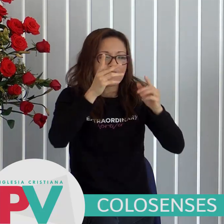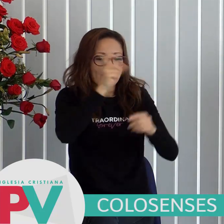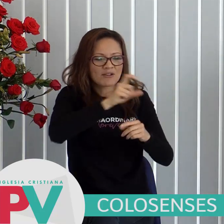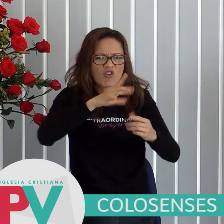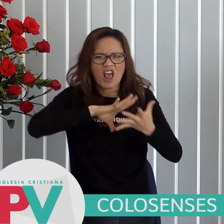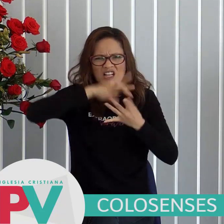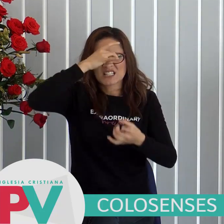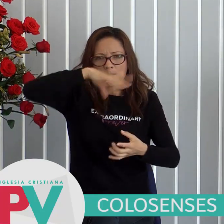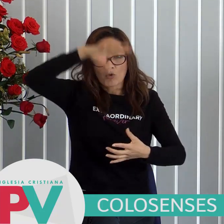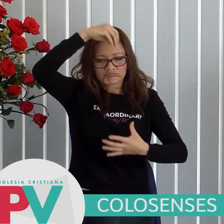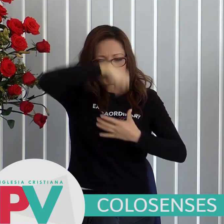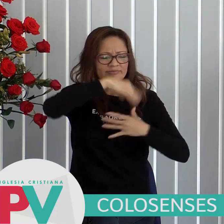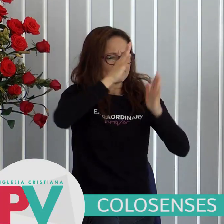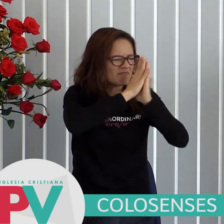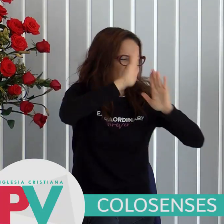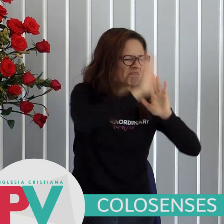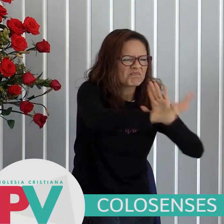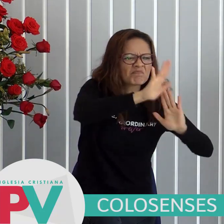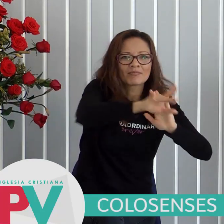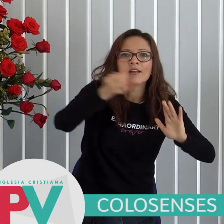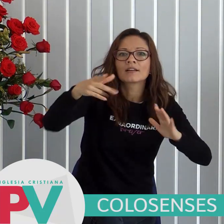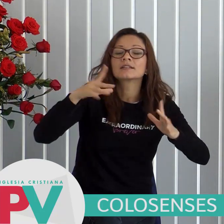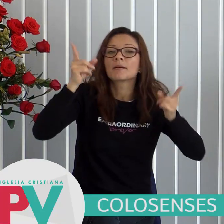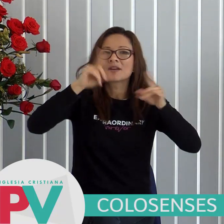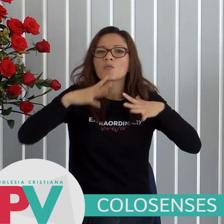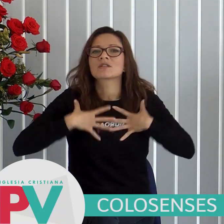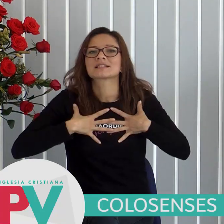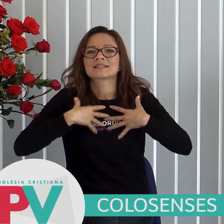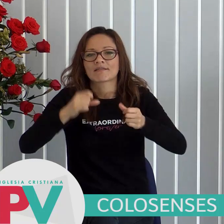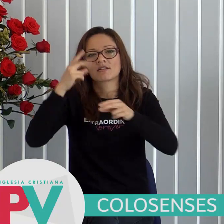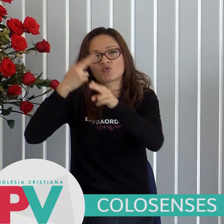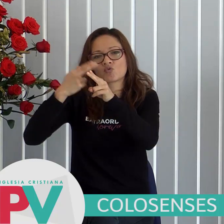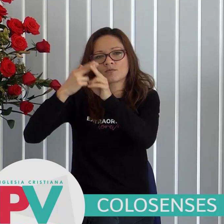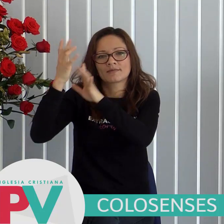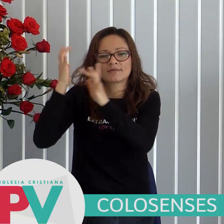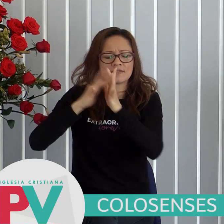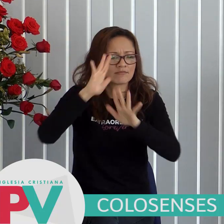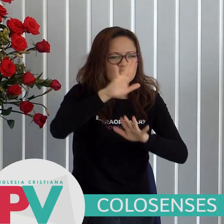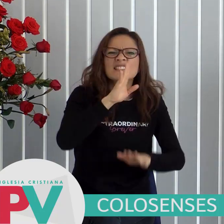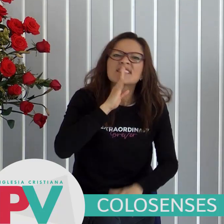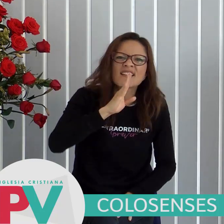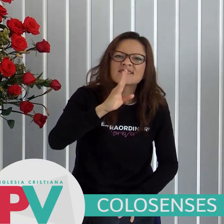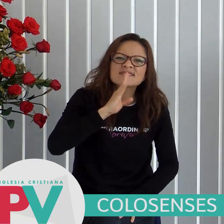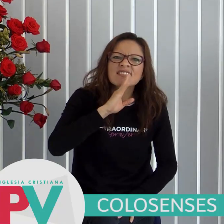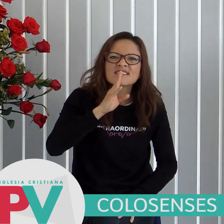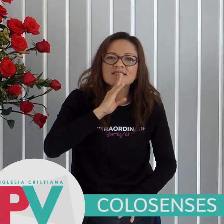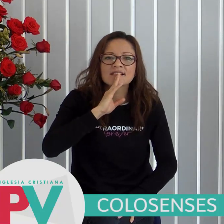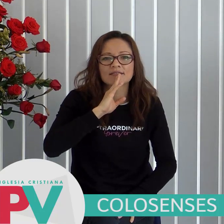gente. ¿Y cómo sanaba? ¿Quién?